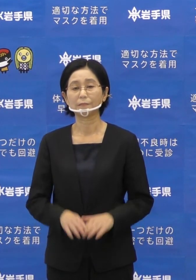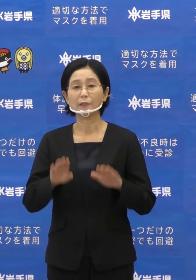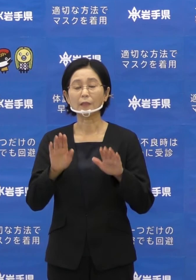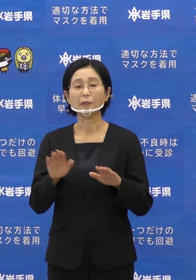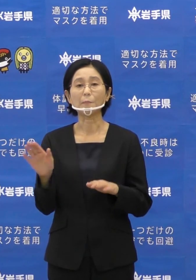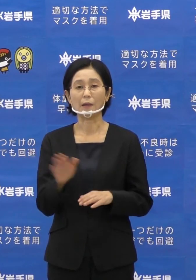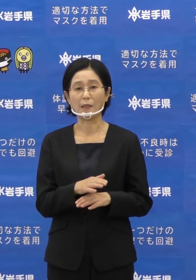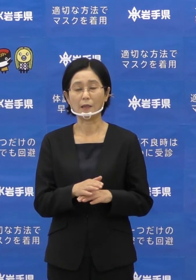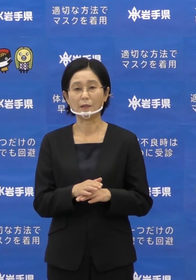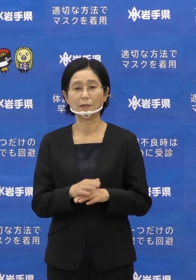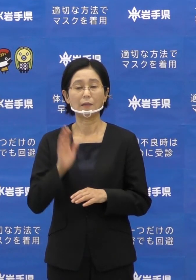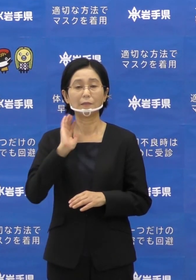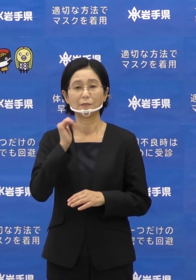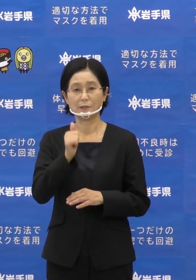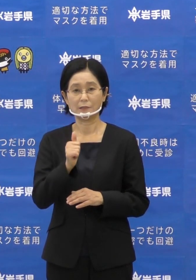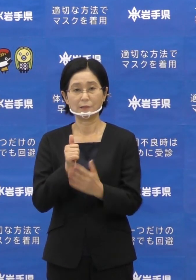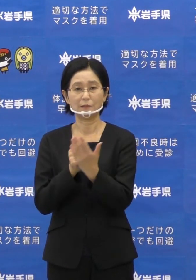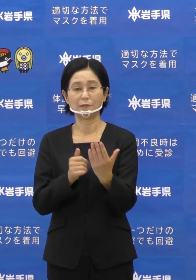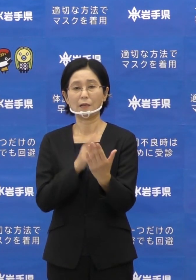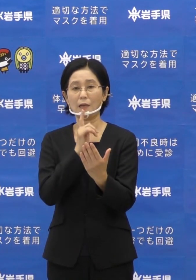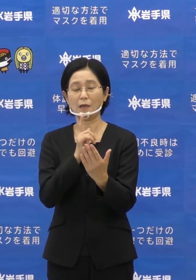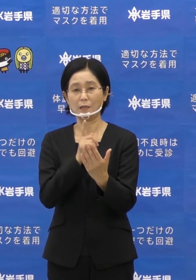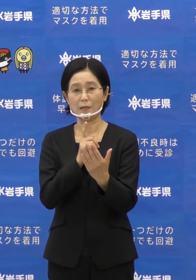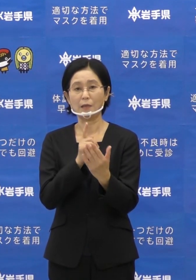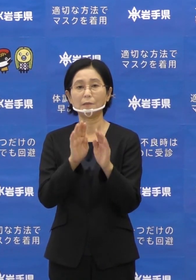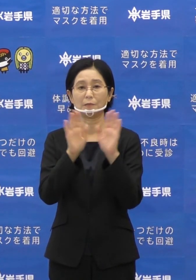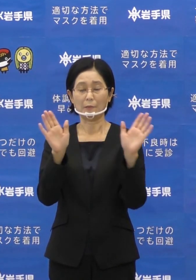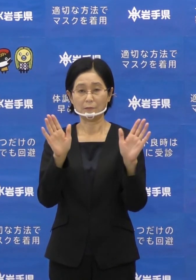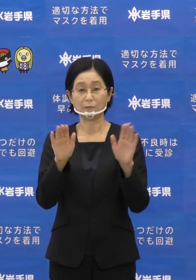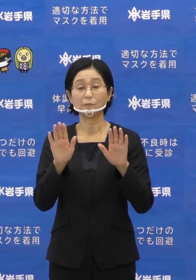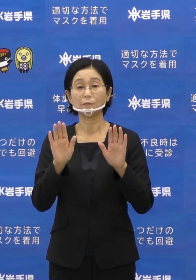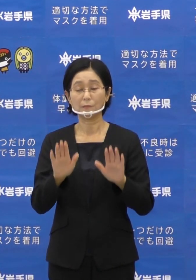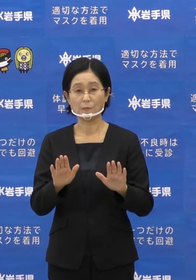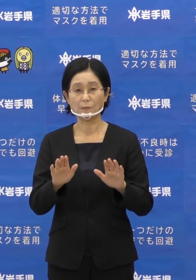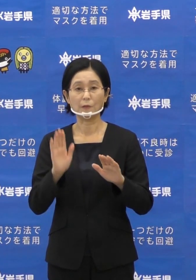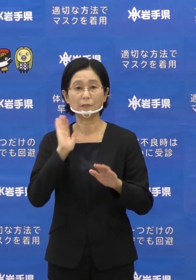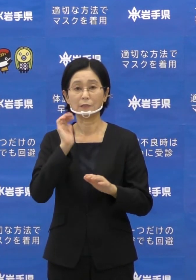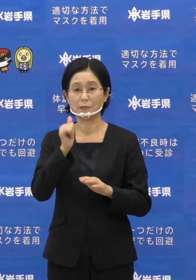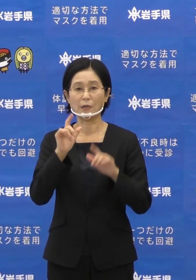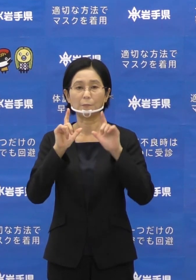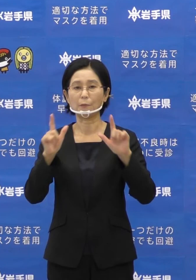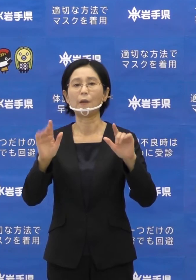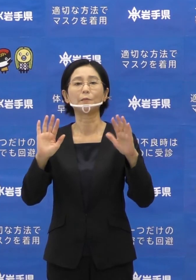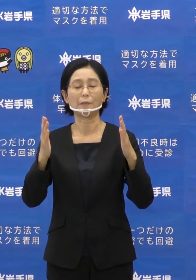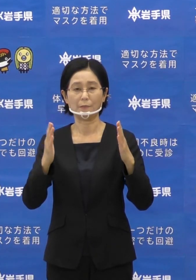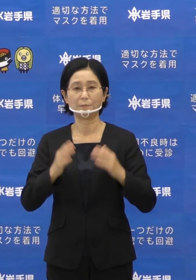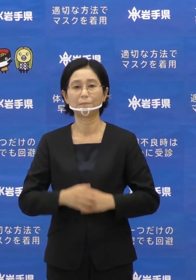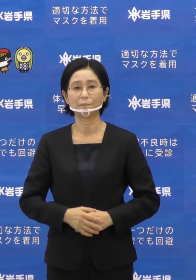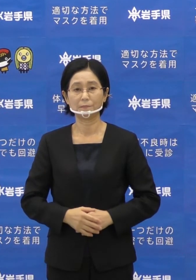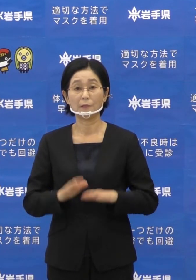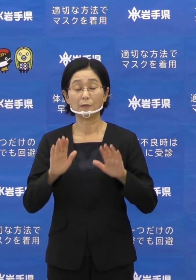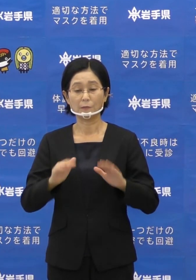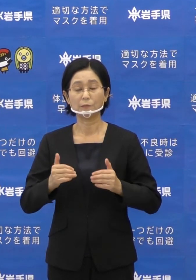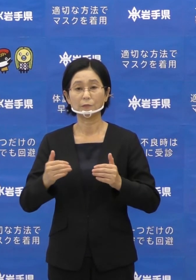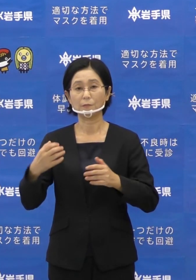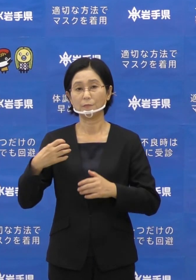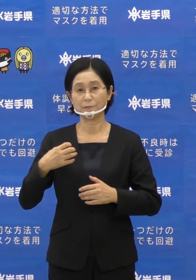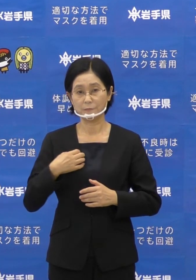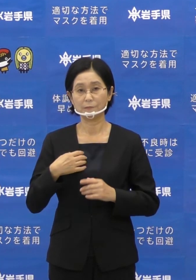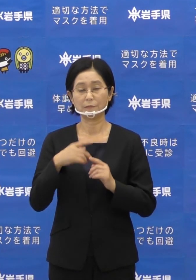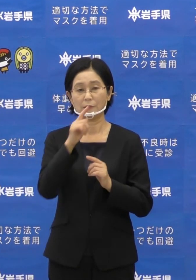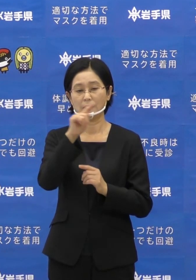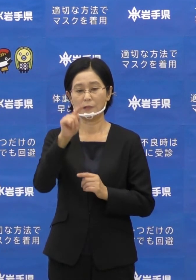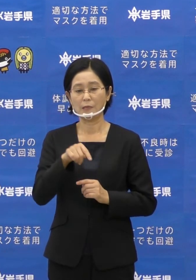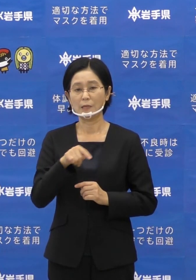ただいまから記者会見を行います。本日は知事からの発表はございません。本日の進行は